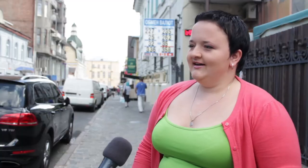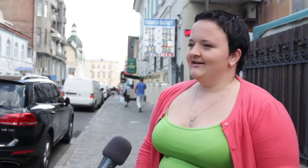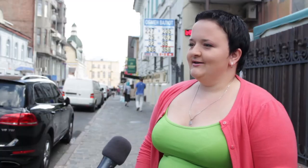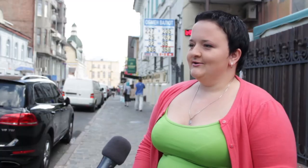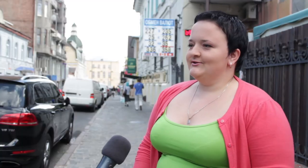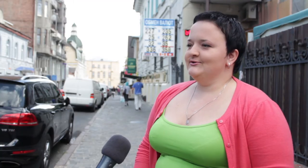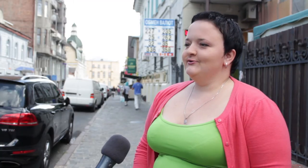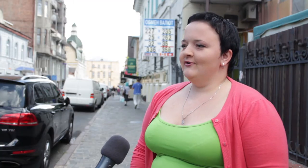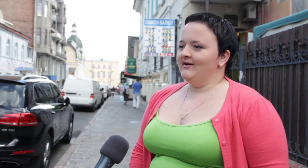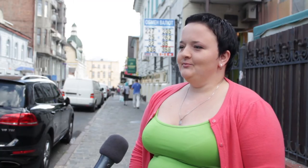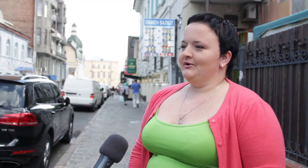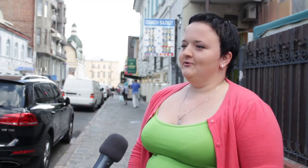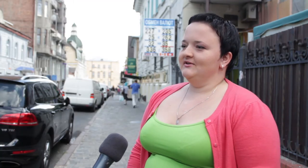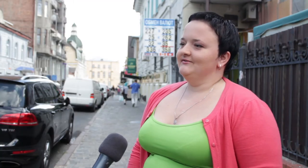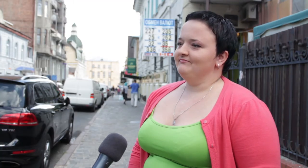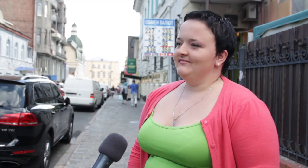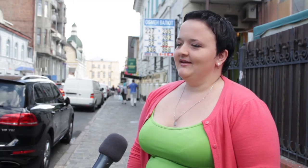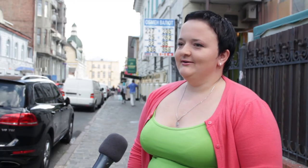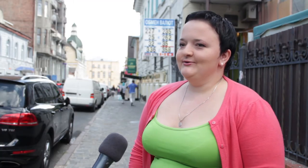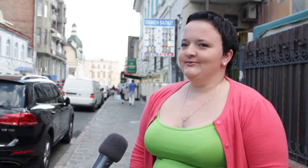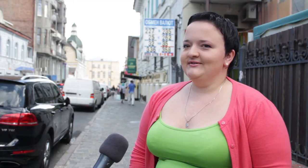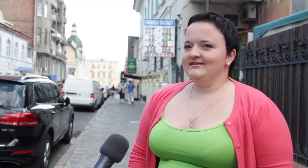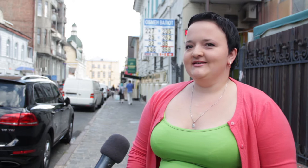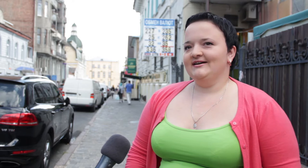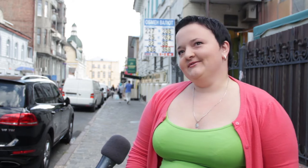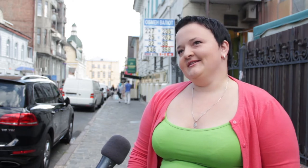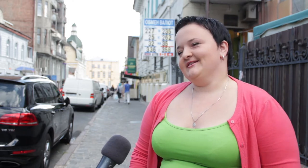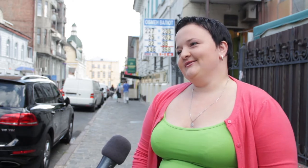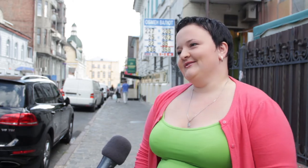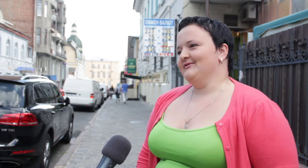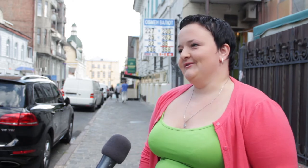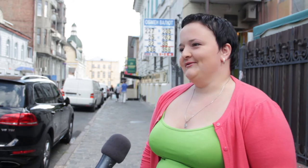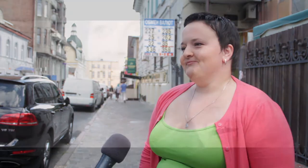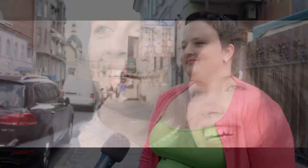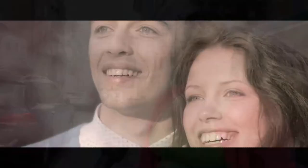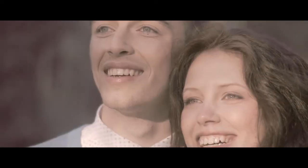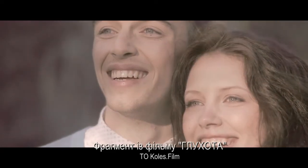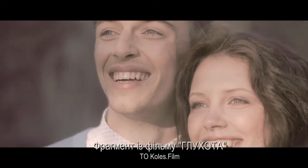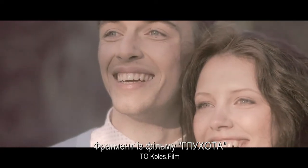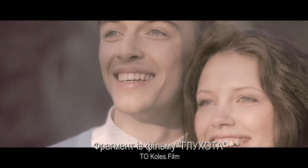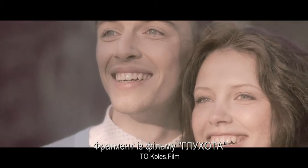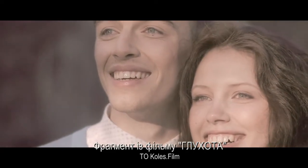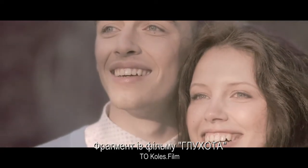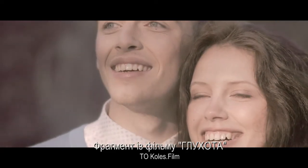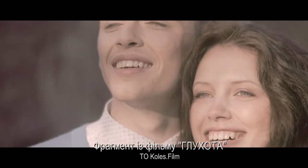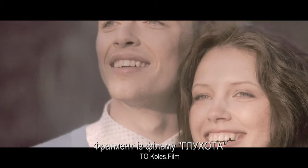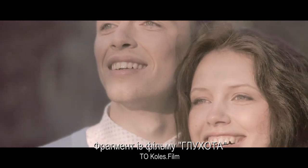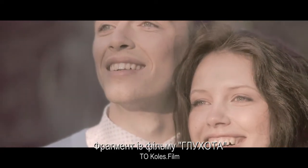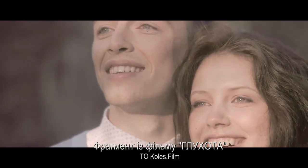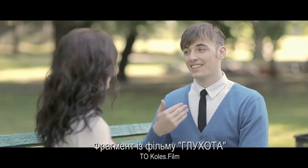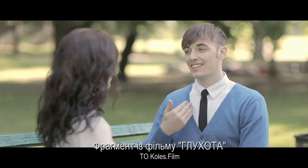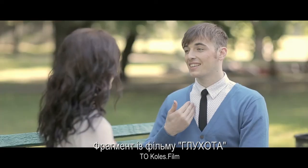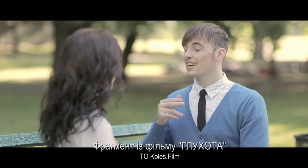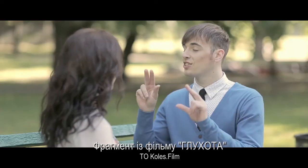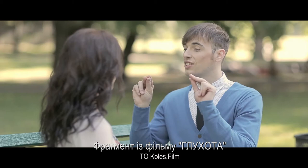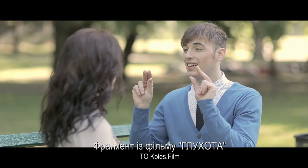Це така чудова пригода, яку будеш згадувати ще довго-довго-довго. У фільмі багато сцен, які показують